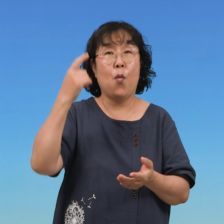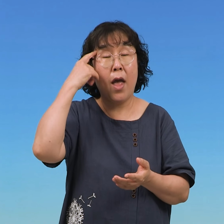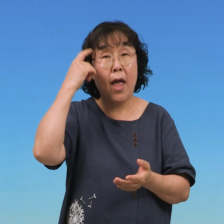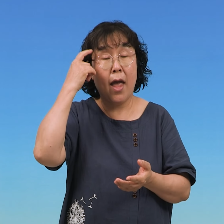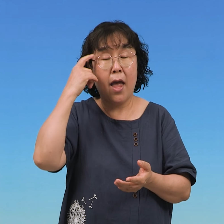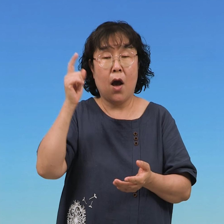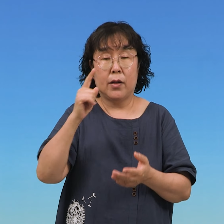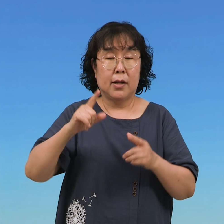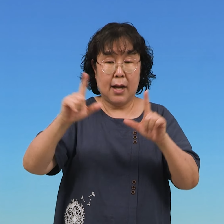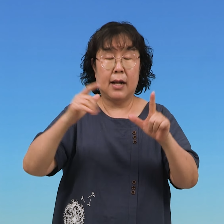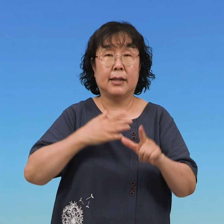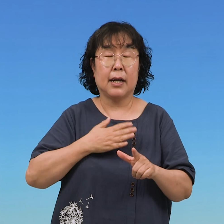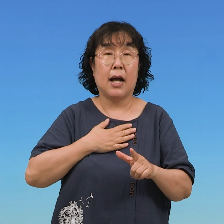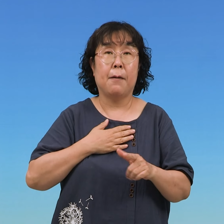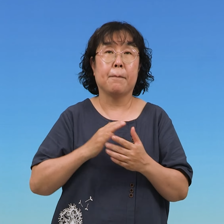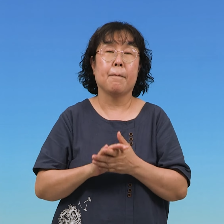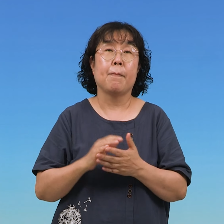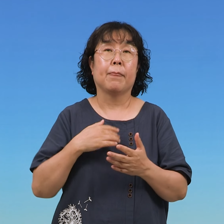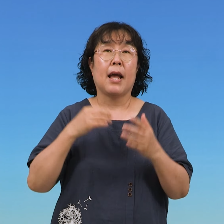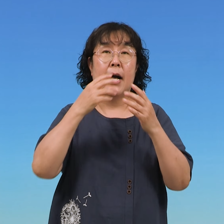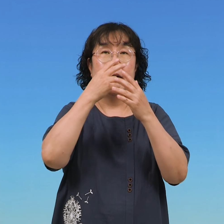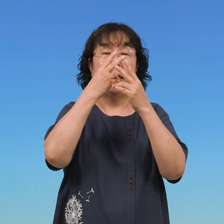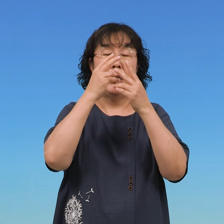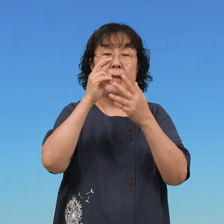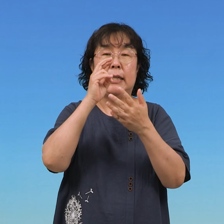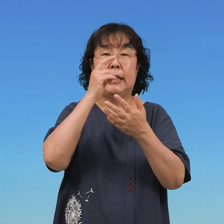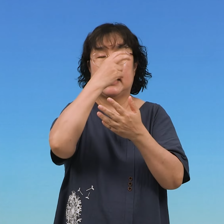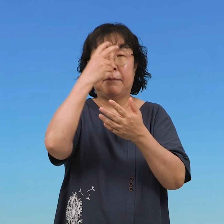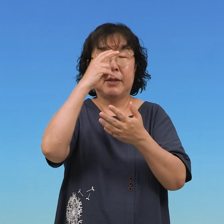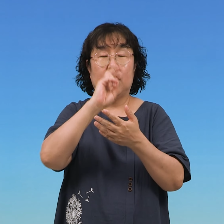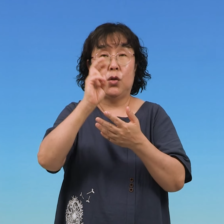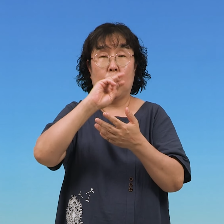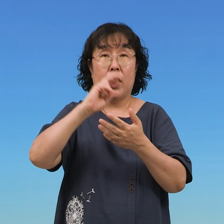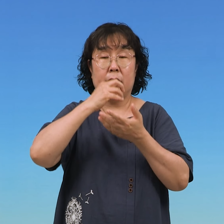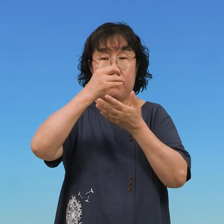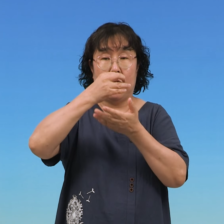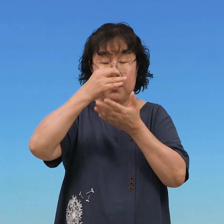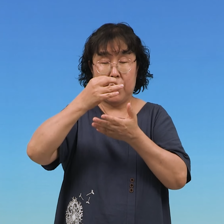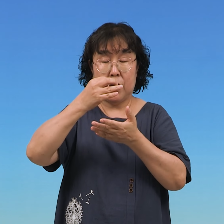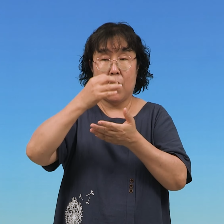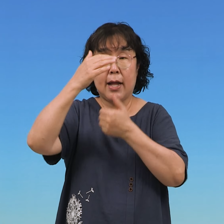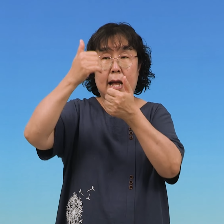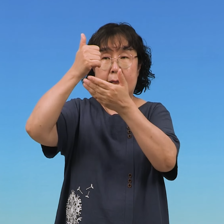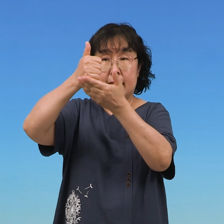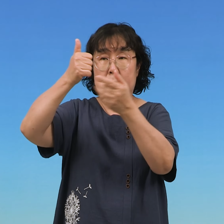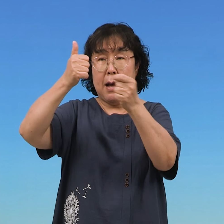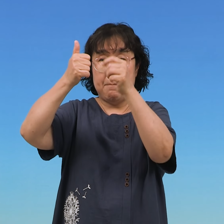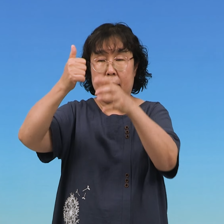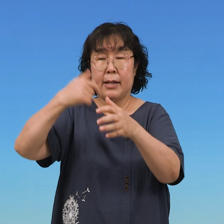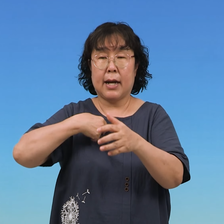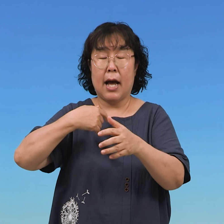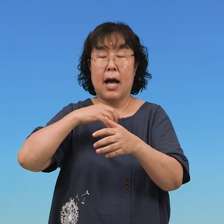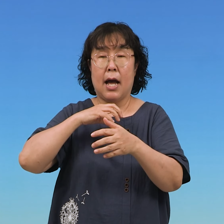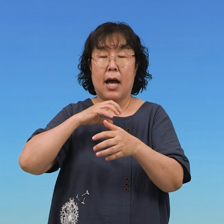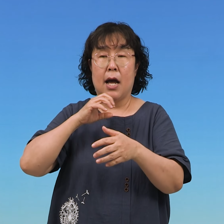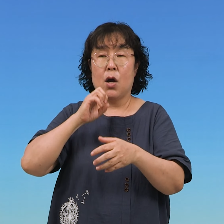왠지 아십니까? 어느 날 제가 그 자장가를 불러주면서 하나님 앞에 이렇게 제가 고백을